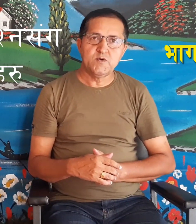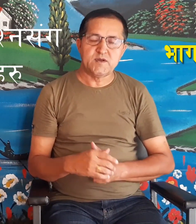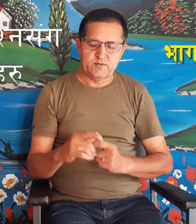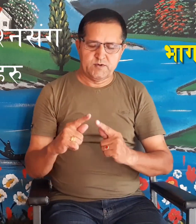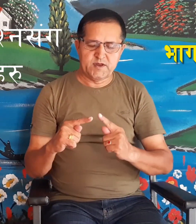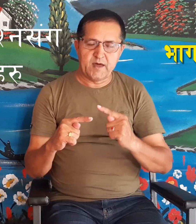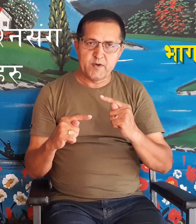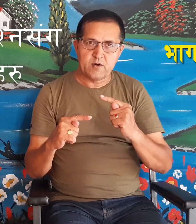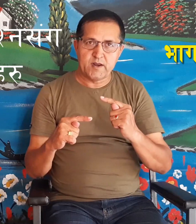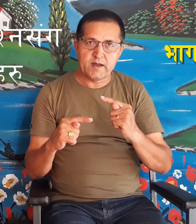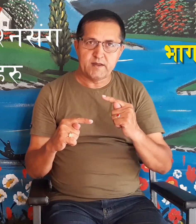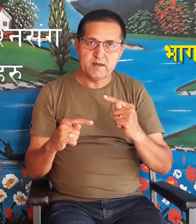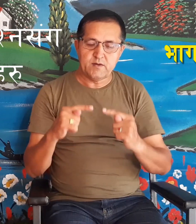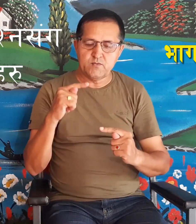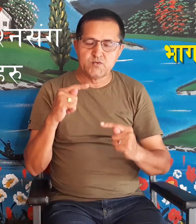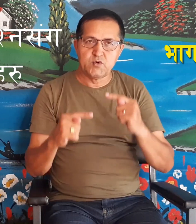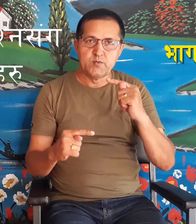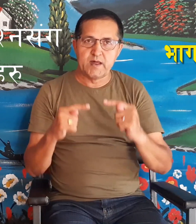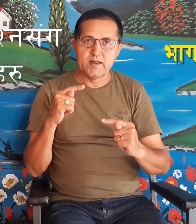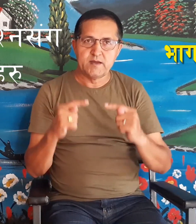कुन दुइटै हातमा क राख्ने, उँधो उँगो लाने,